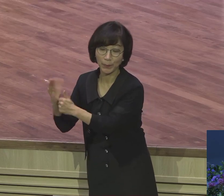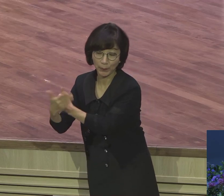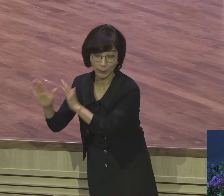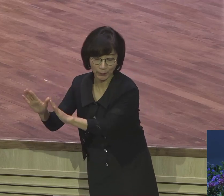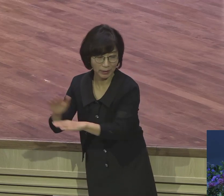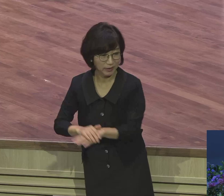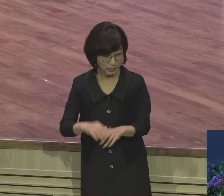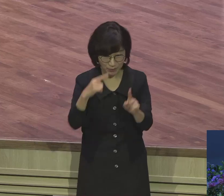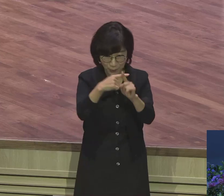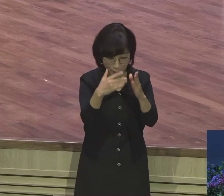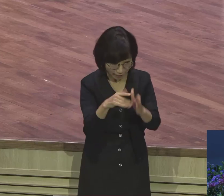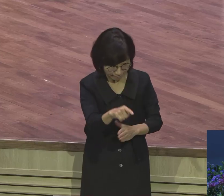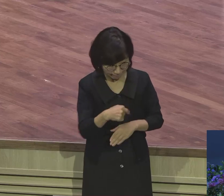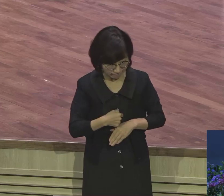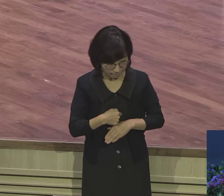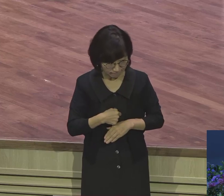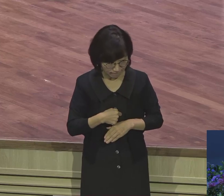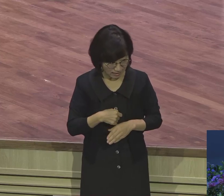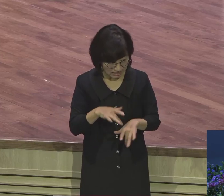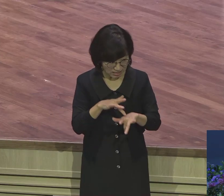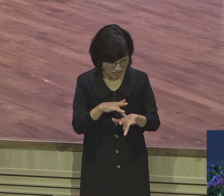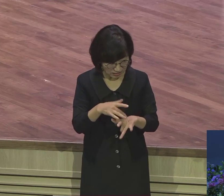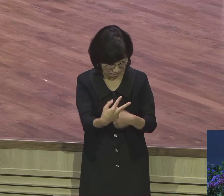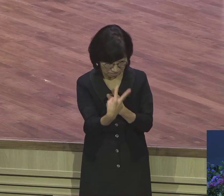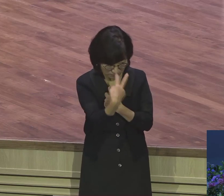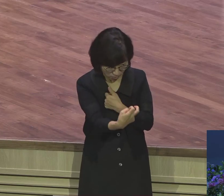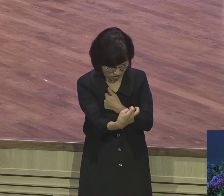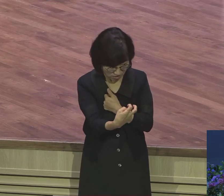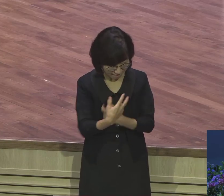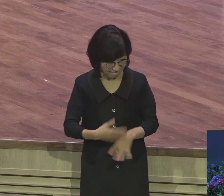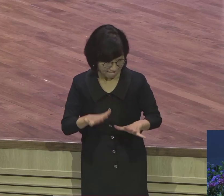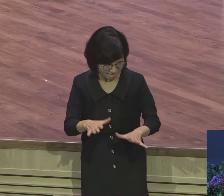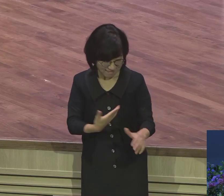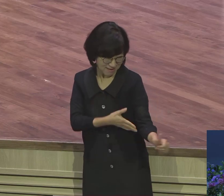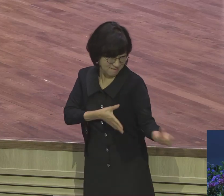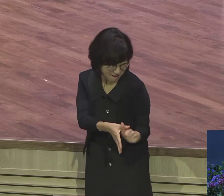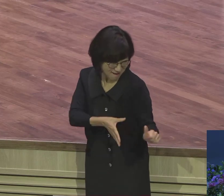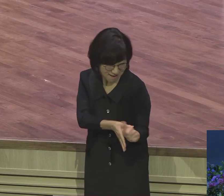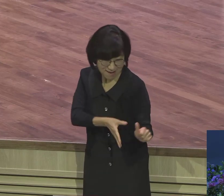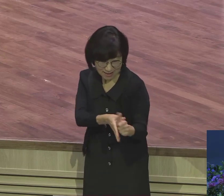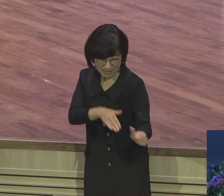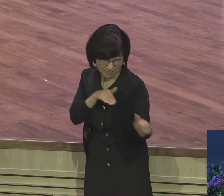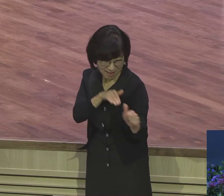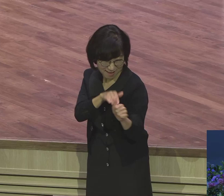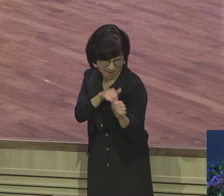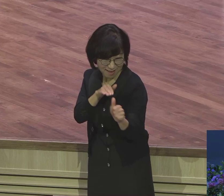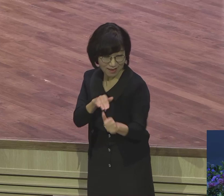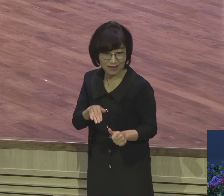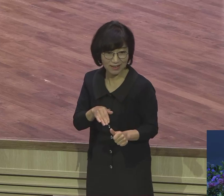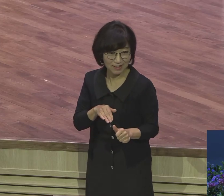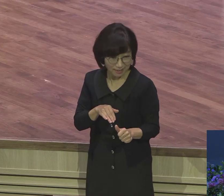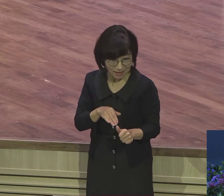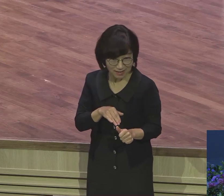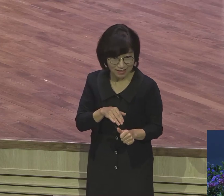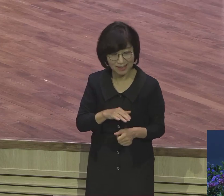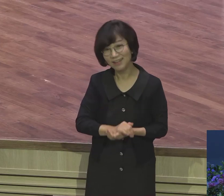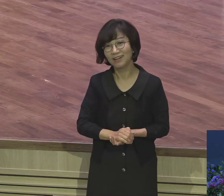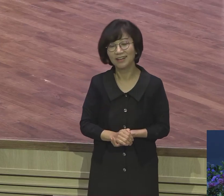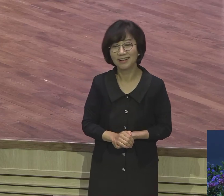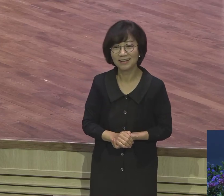되지. 교회는 자기와 반대기 때문에 사단이 공덕 대상 교회밖에 없어요. 그래서 교회가 누구예요?